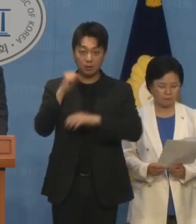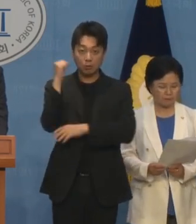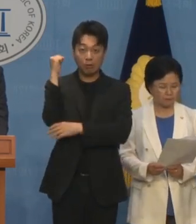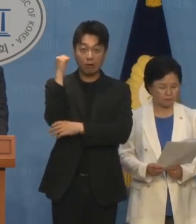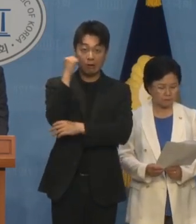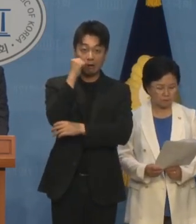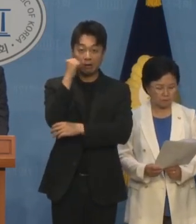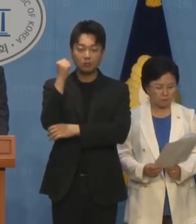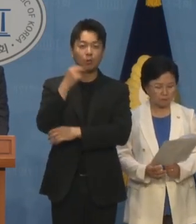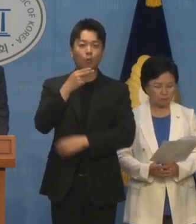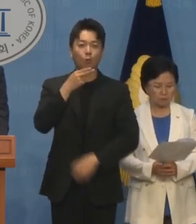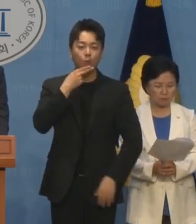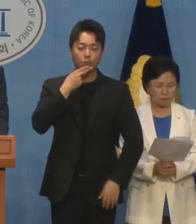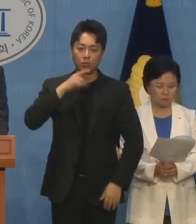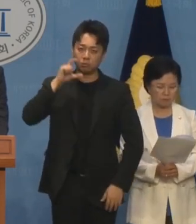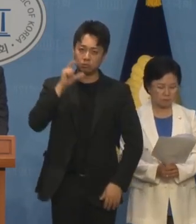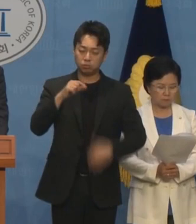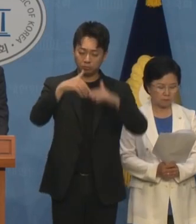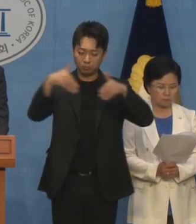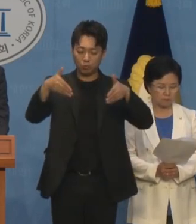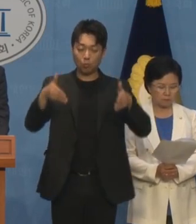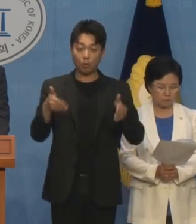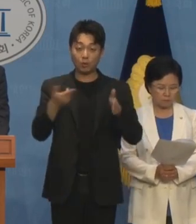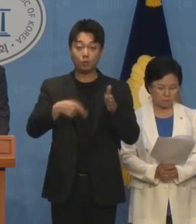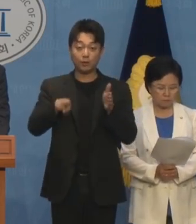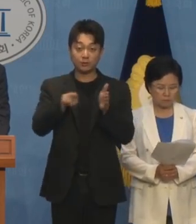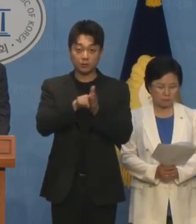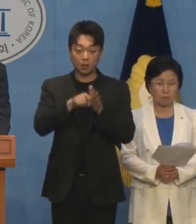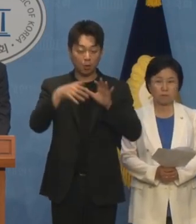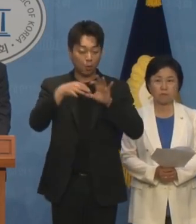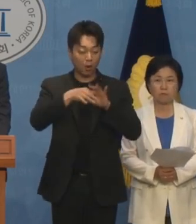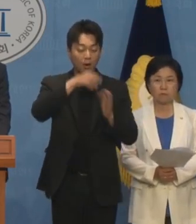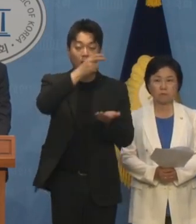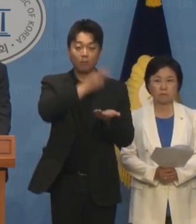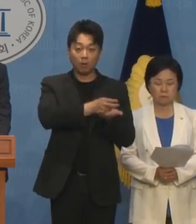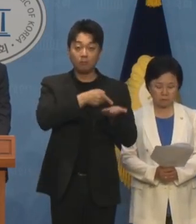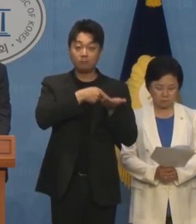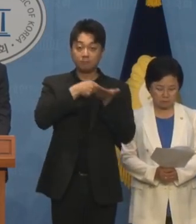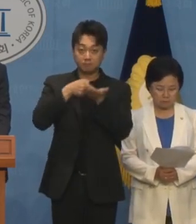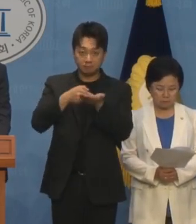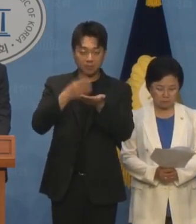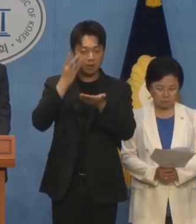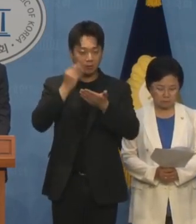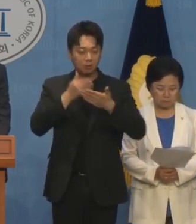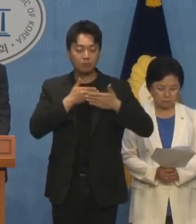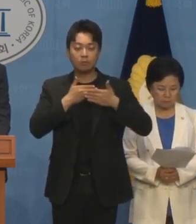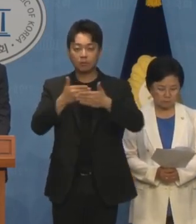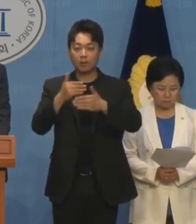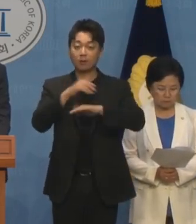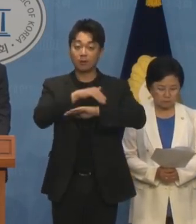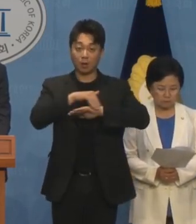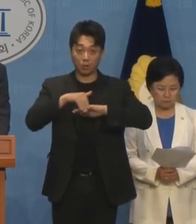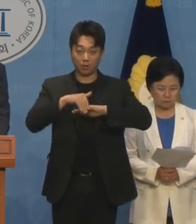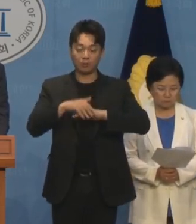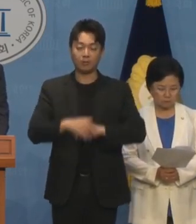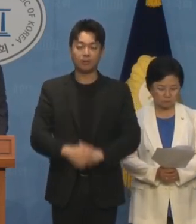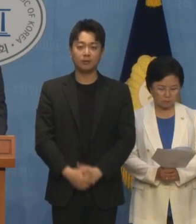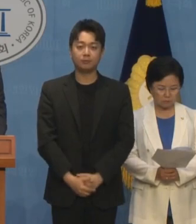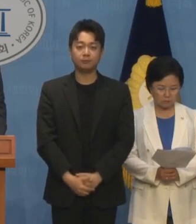않도록 방송 3법을 비롯한 관련 법안들의 개정을 속도감 있게 추진해 나갈